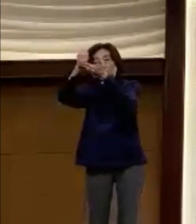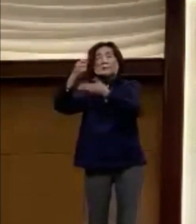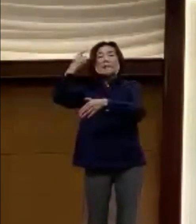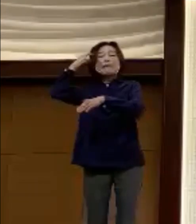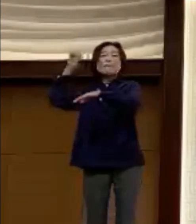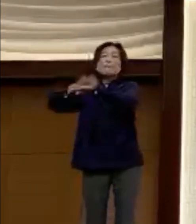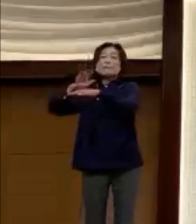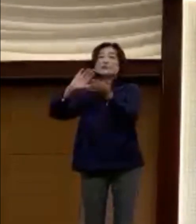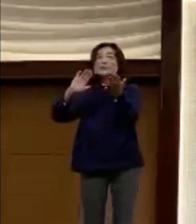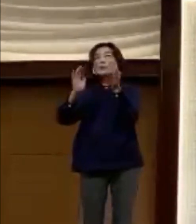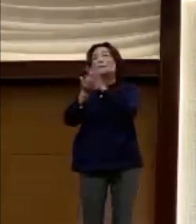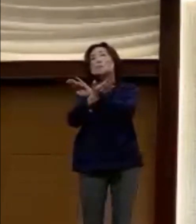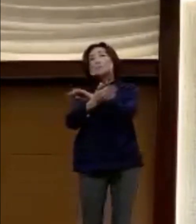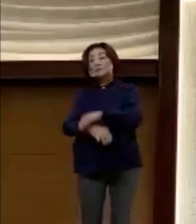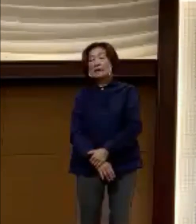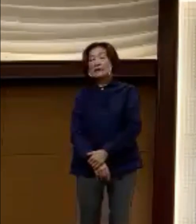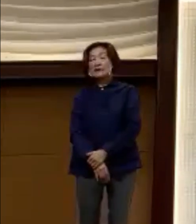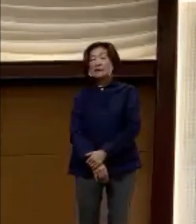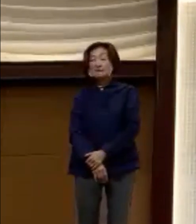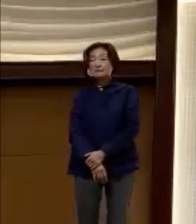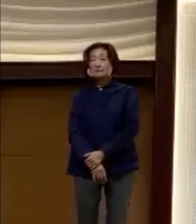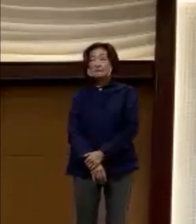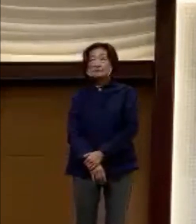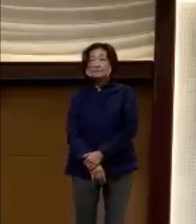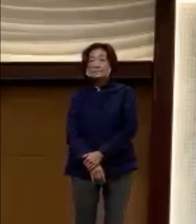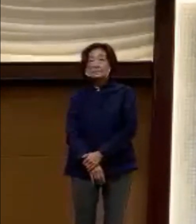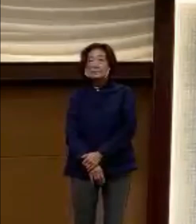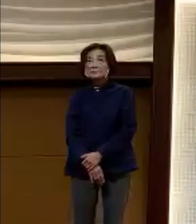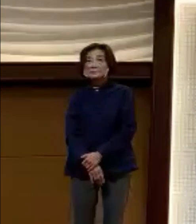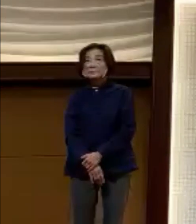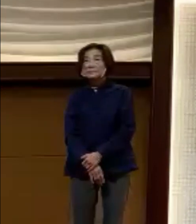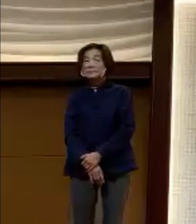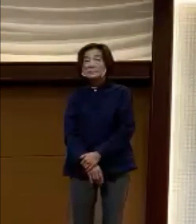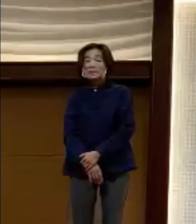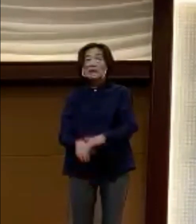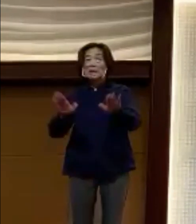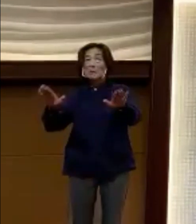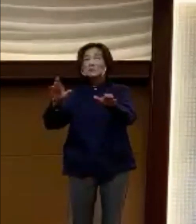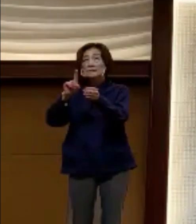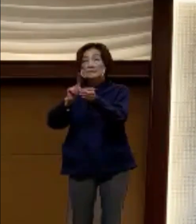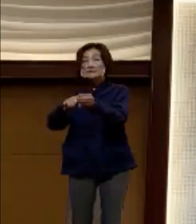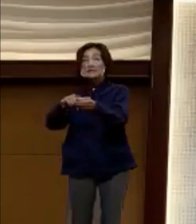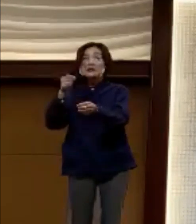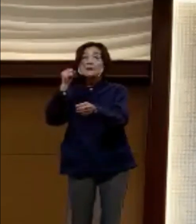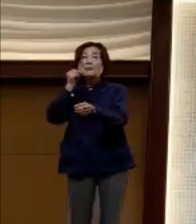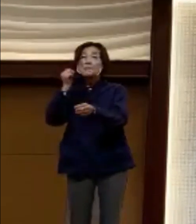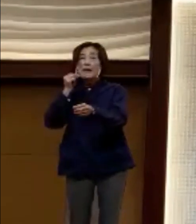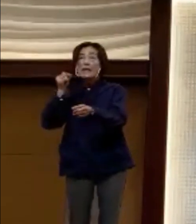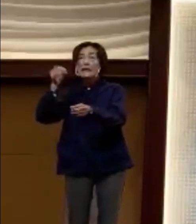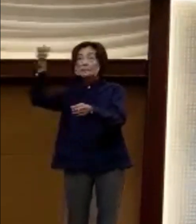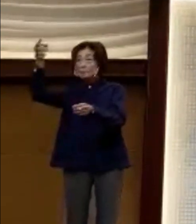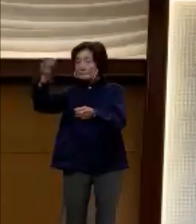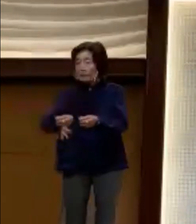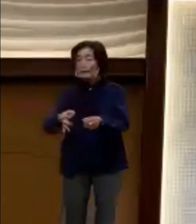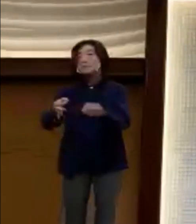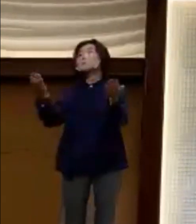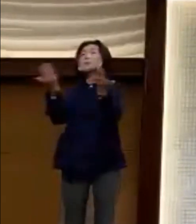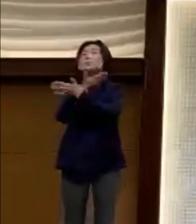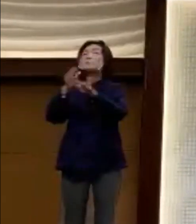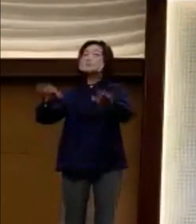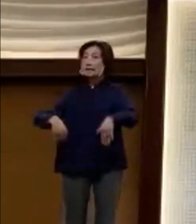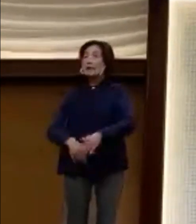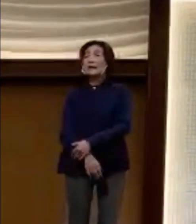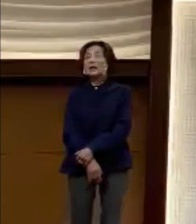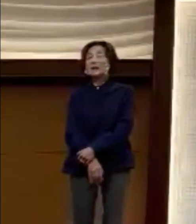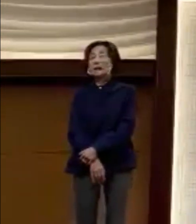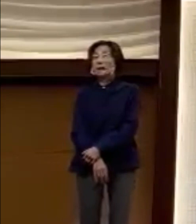ました。でもどうでしょうか。今年米が暴落してます。それは